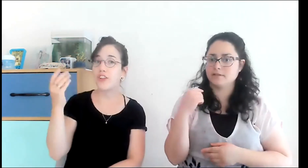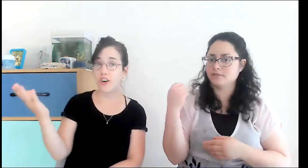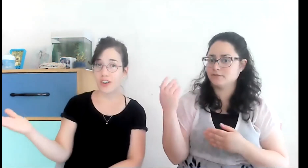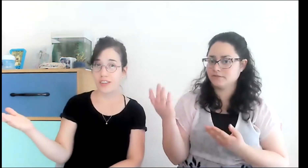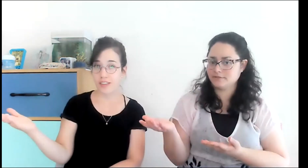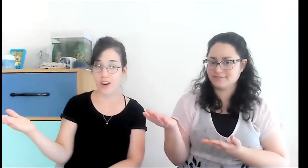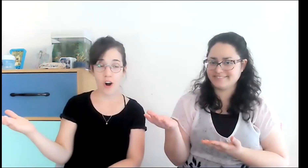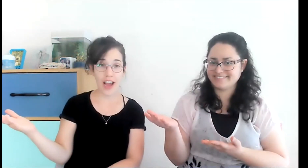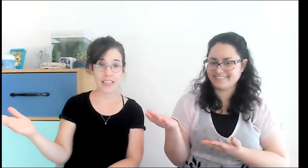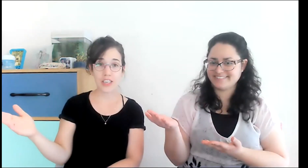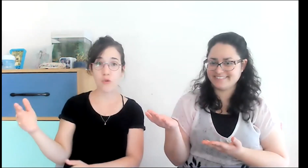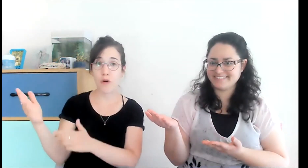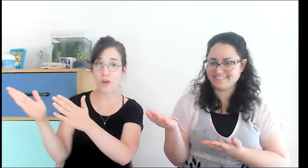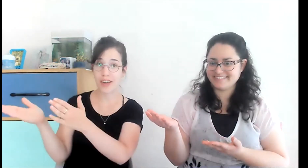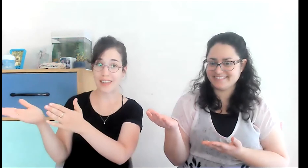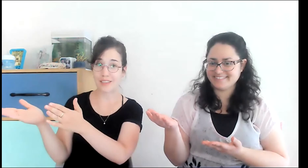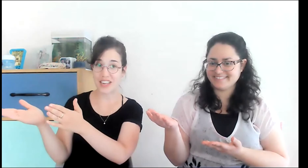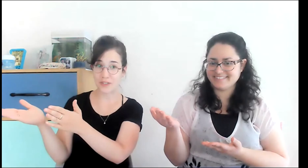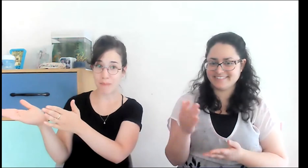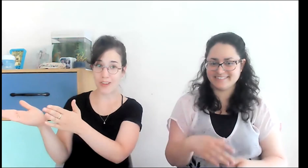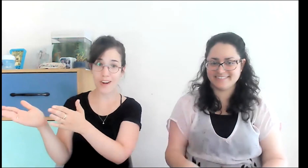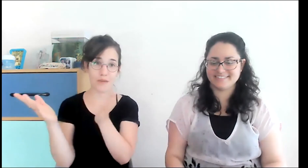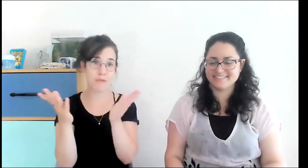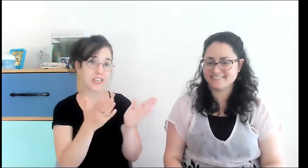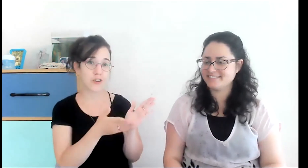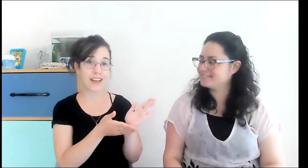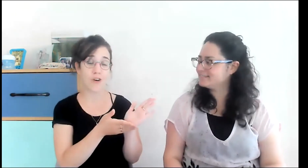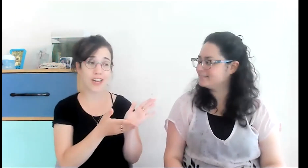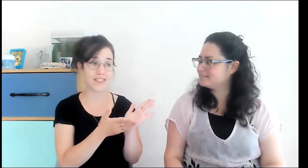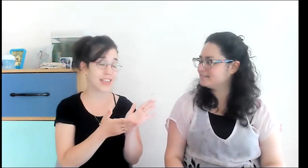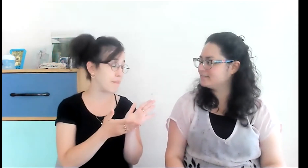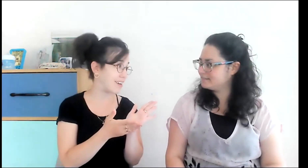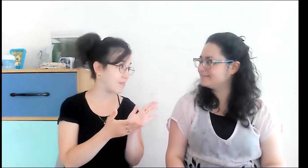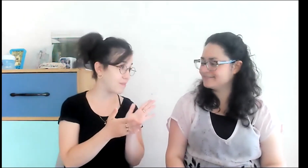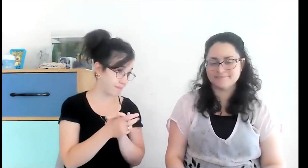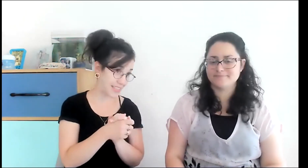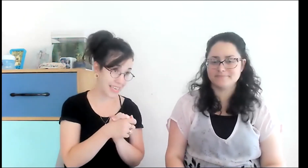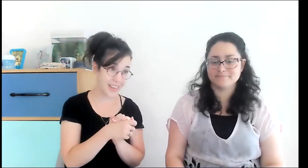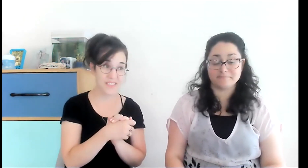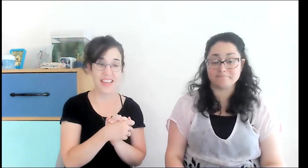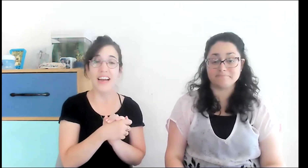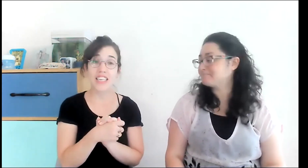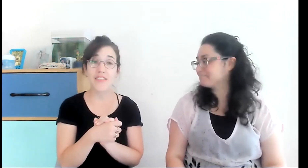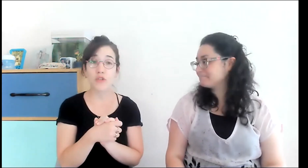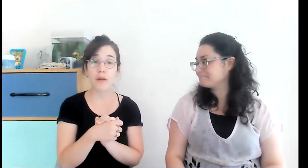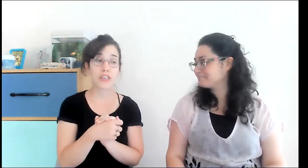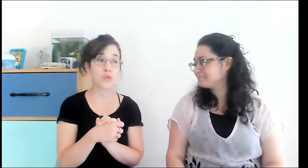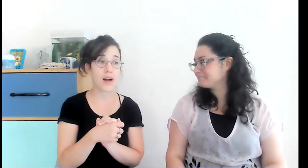והמתוק. אוקיי? אז יש לנו פה את הדבש והמתוק, ופה יש לנו את העוקץ ואת המר. בסדר? עכשיו אנחנו עוברים לשורה